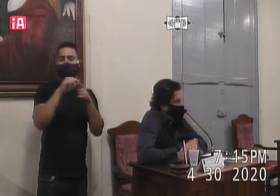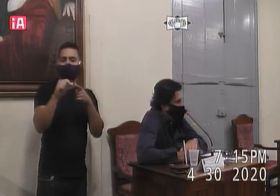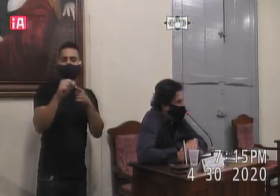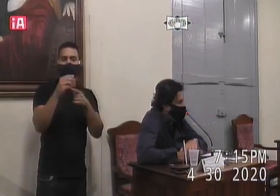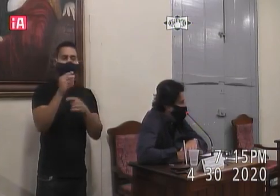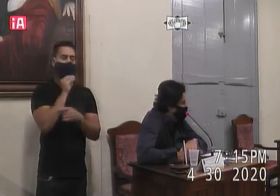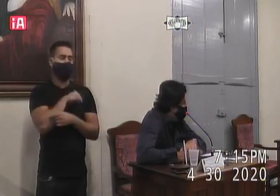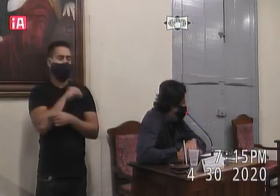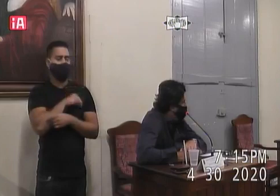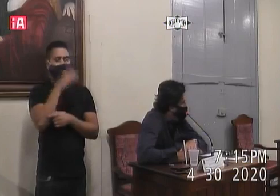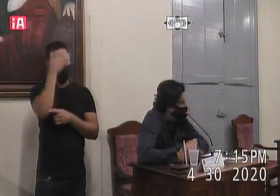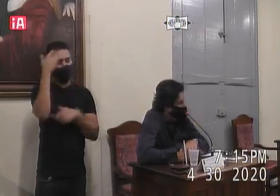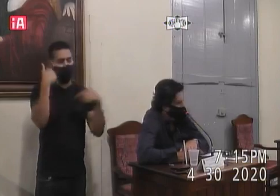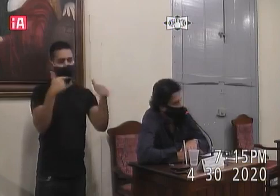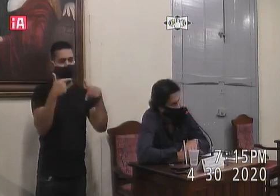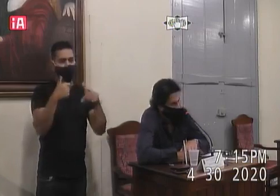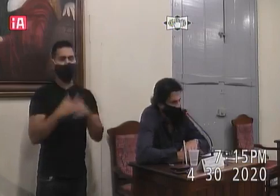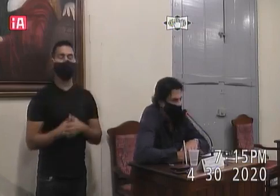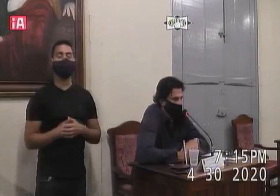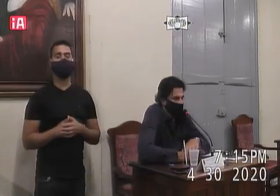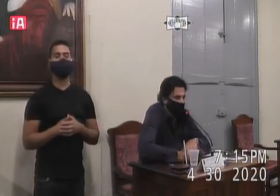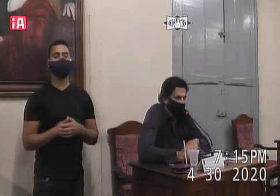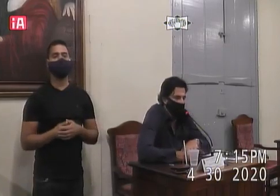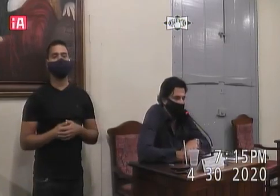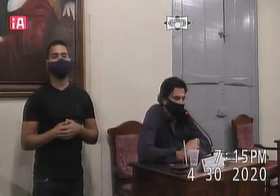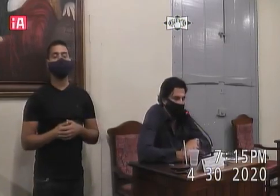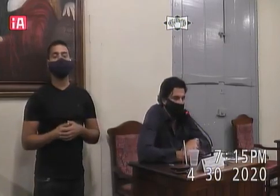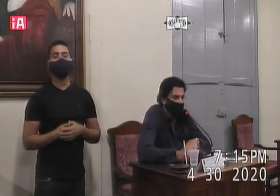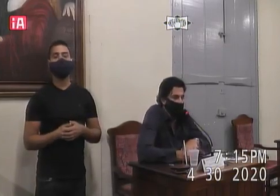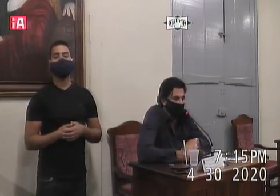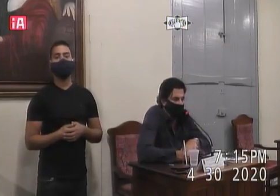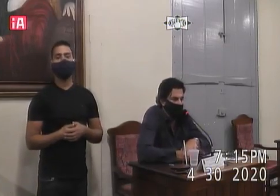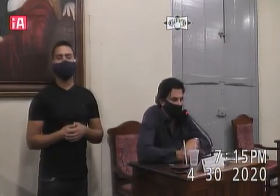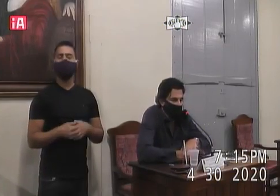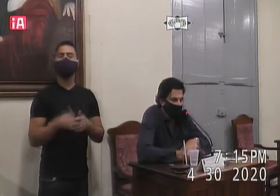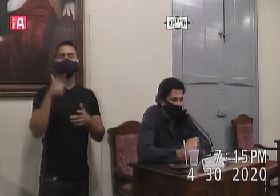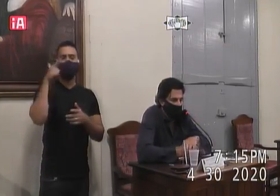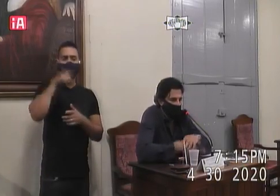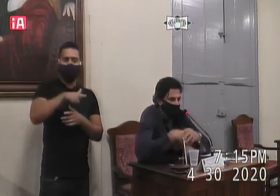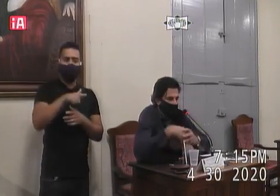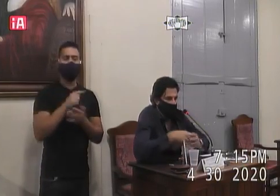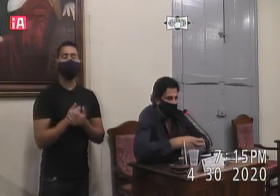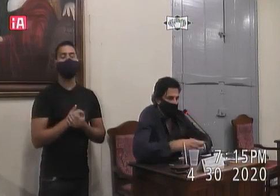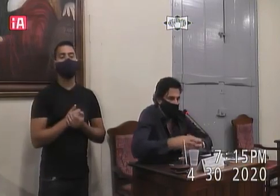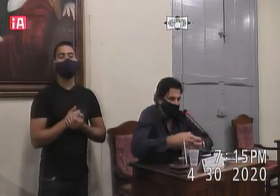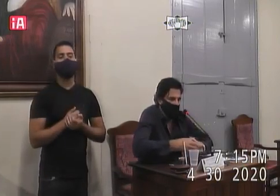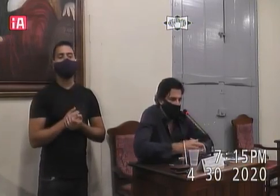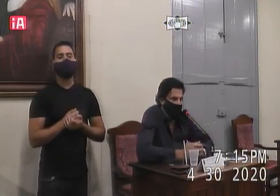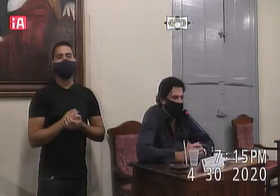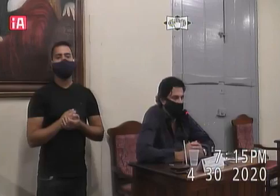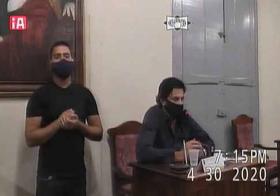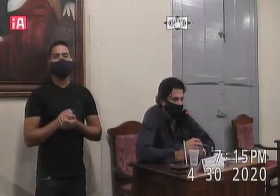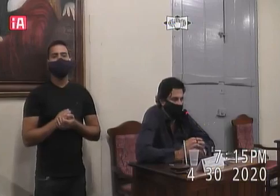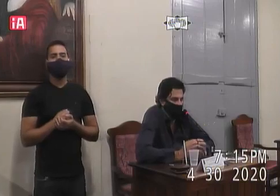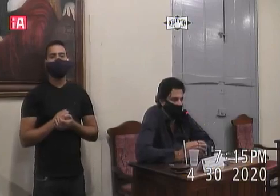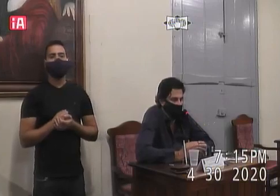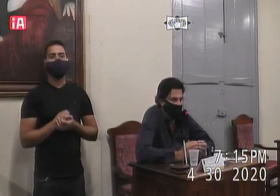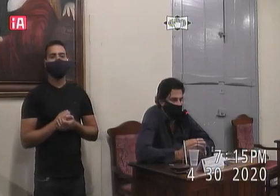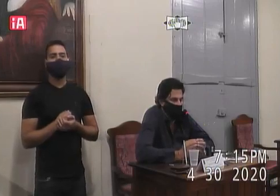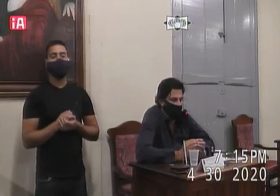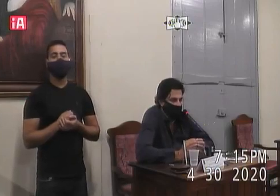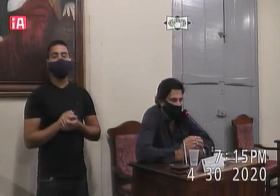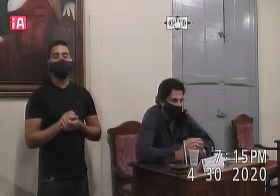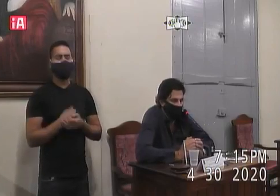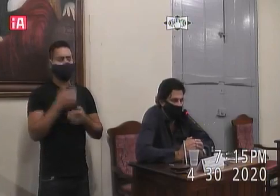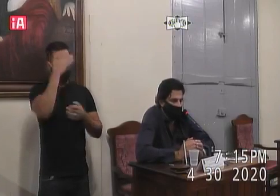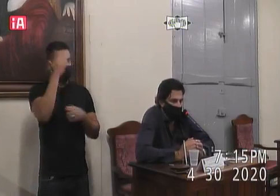Então, fica aqui a minha, mais uma vez, que esse gabinete de crise